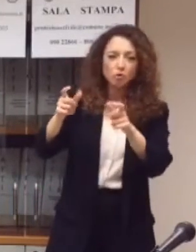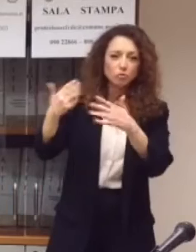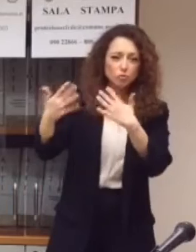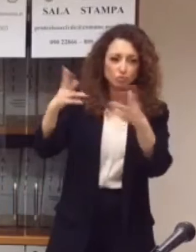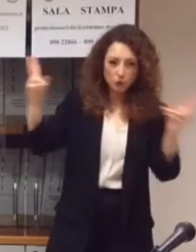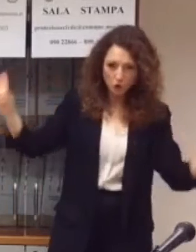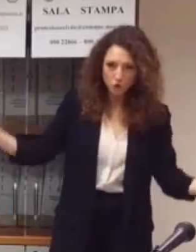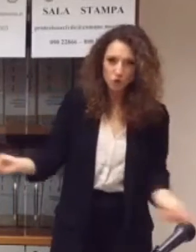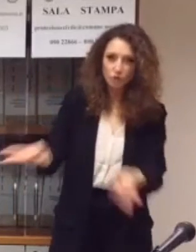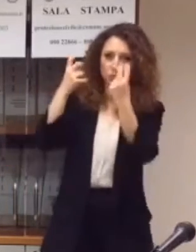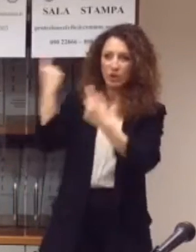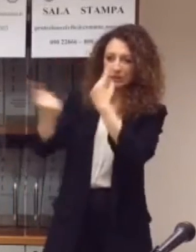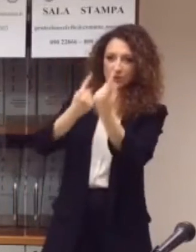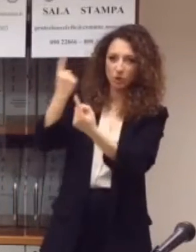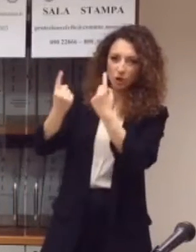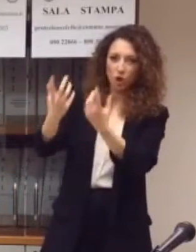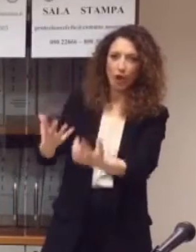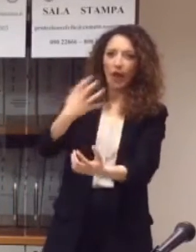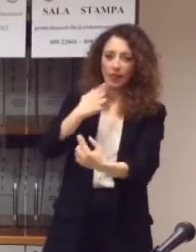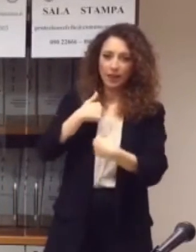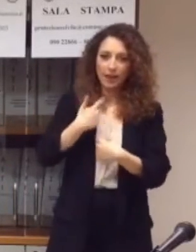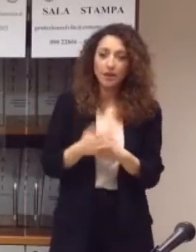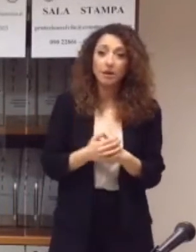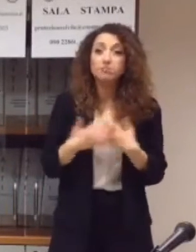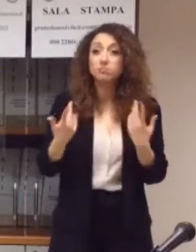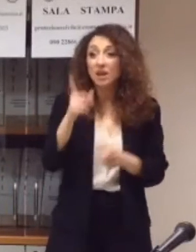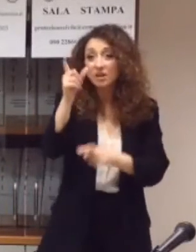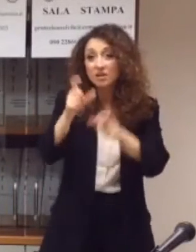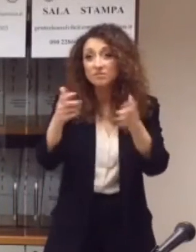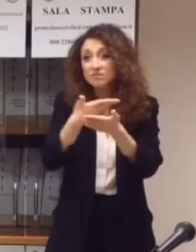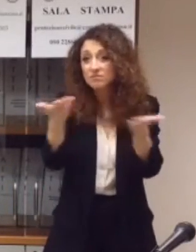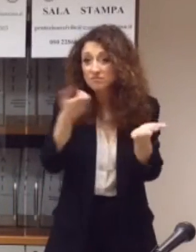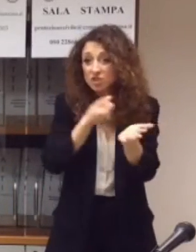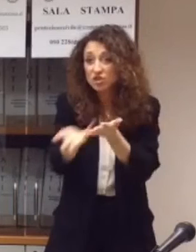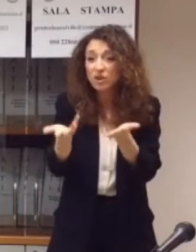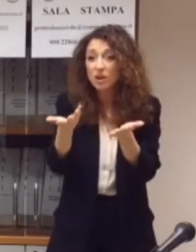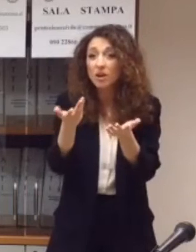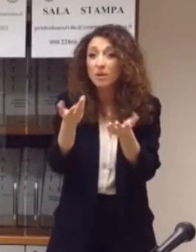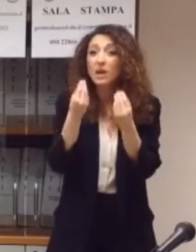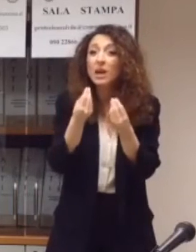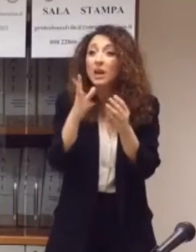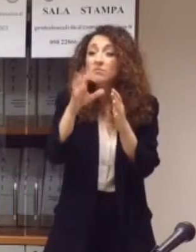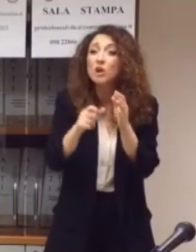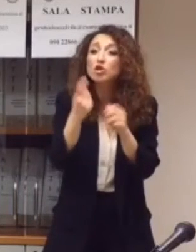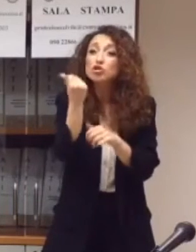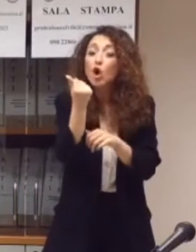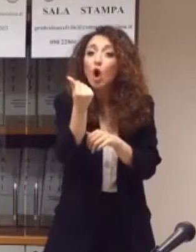no? Attaccate il sindaco De Luca. Bene, sciacalli, ma perché non prendete i soldi delle vostre indennità e